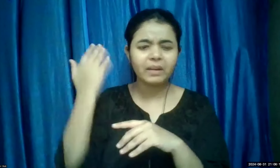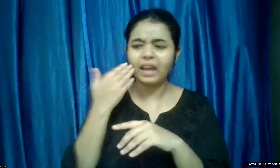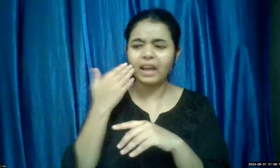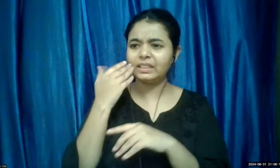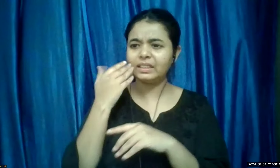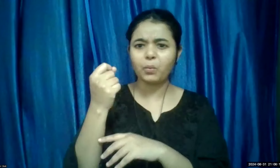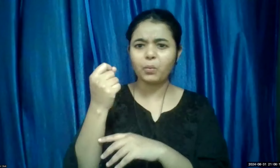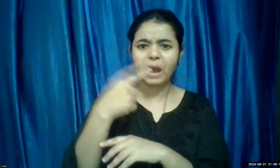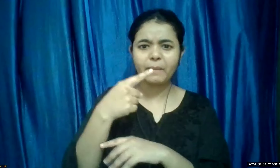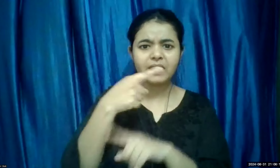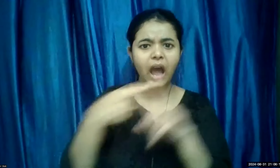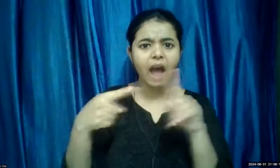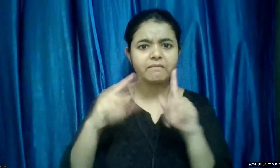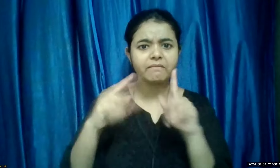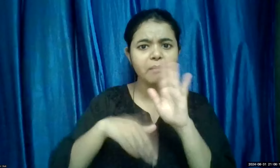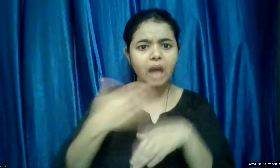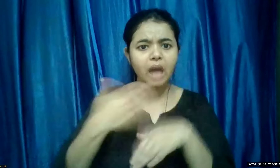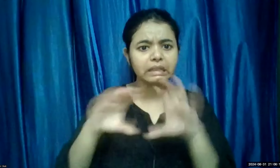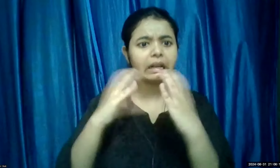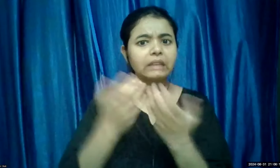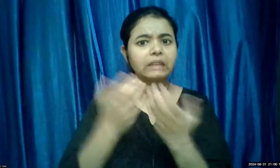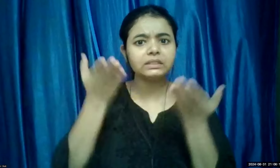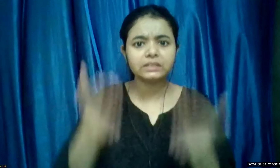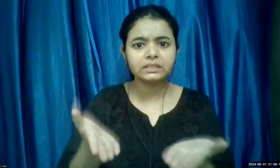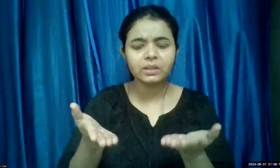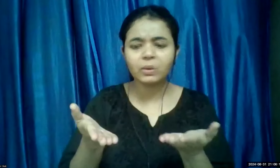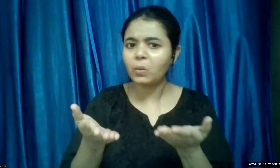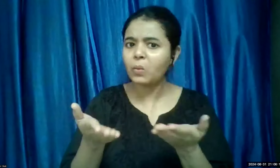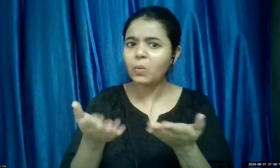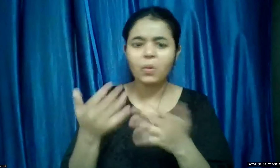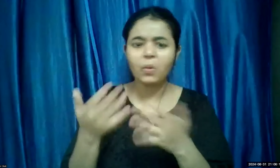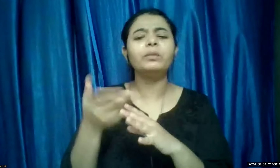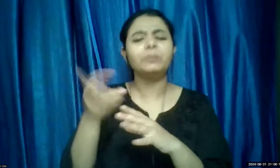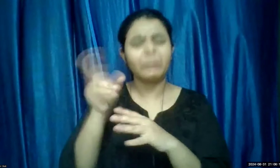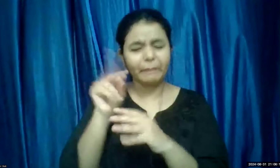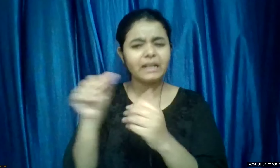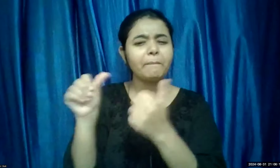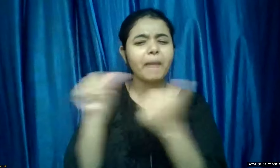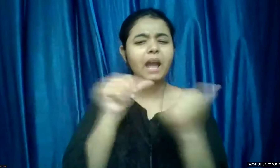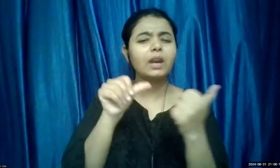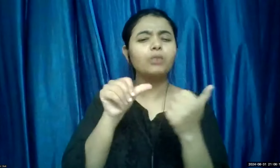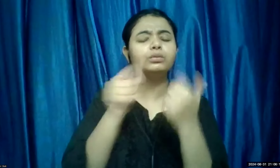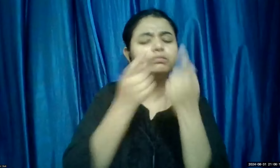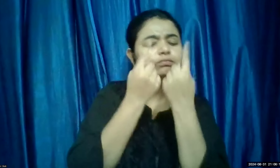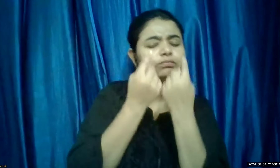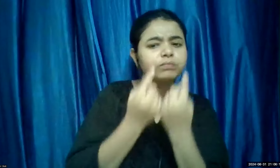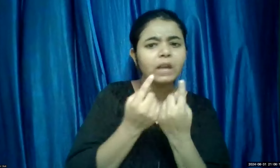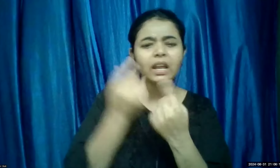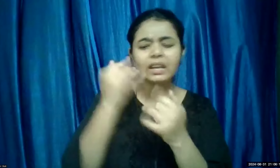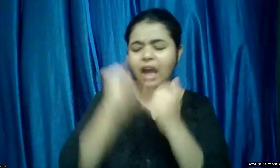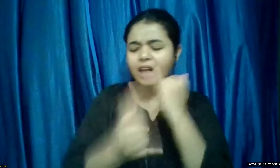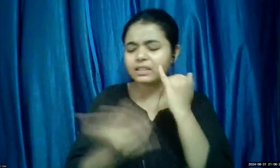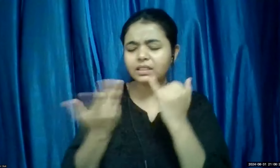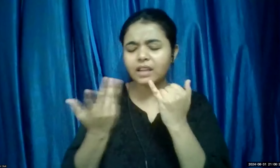1.5 से 2 महीने बाद ये कक्षा आरंभ हुई है, तो एक बार हम रिपीट कर लेंगे कि हमने लास्ट में क्या